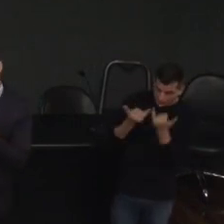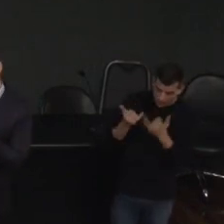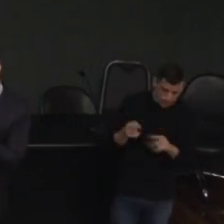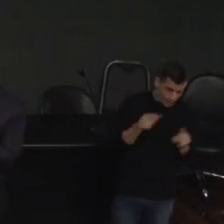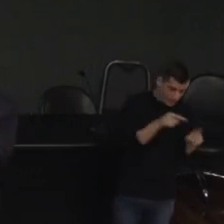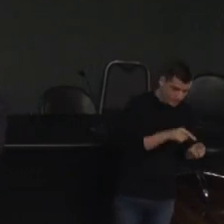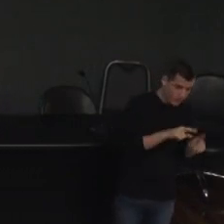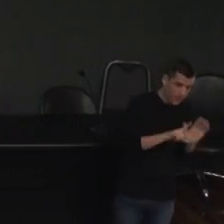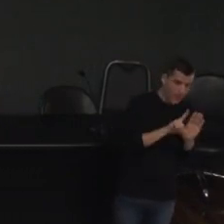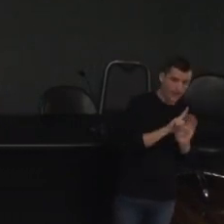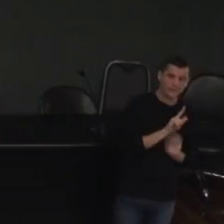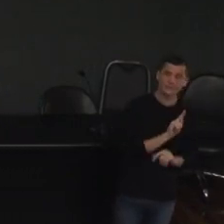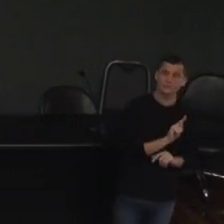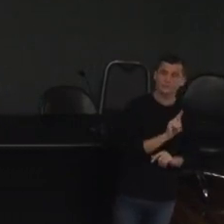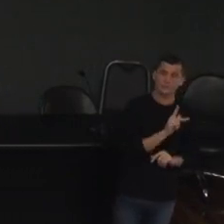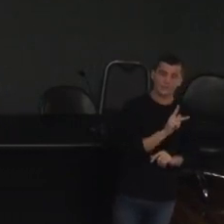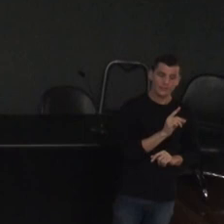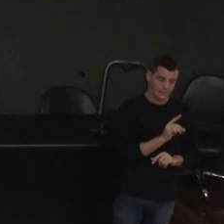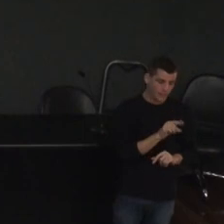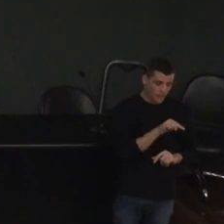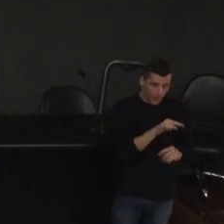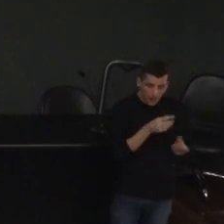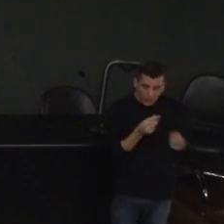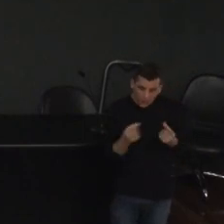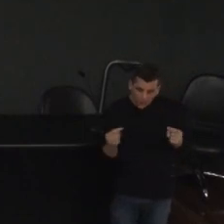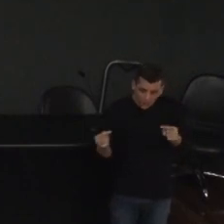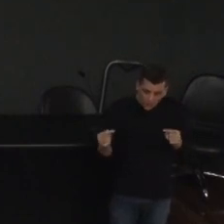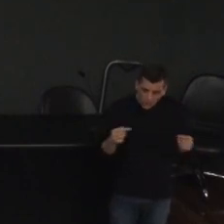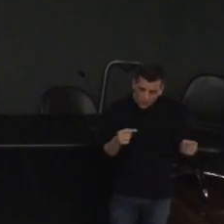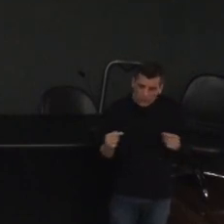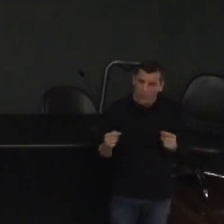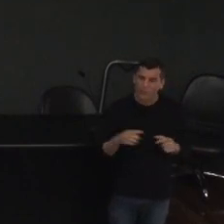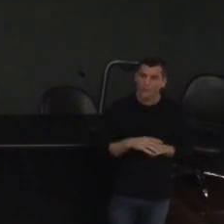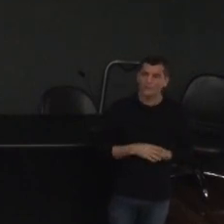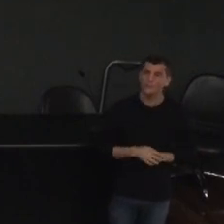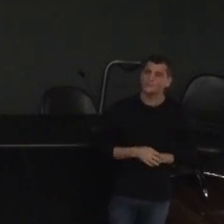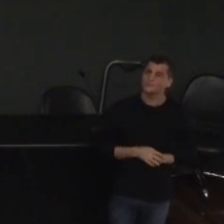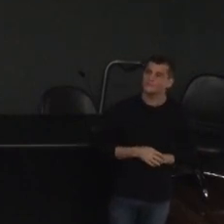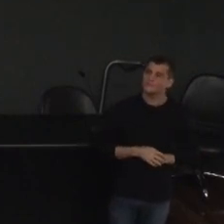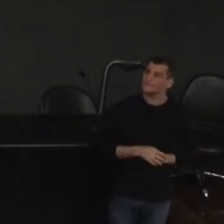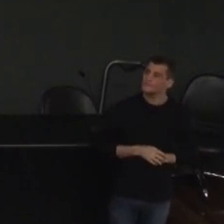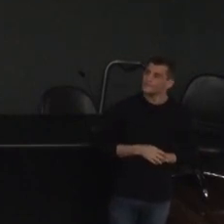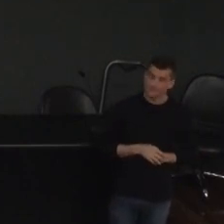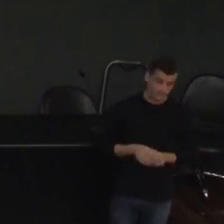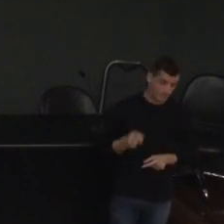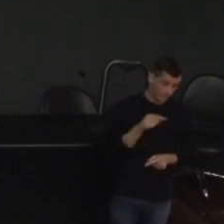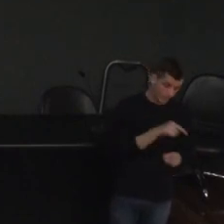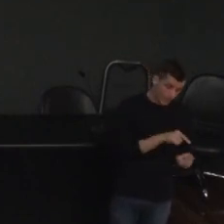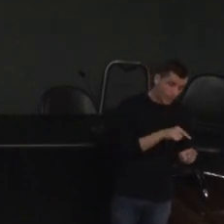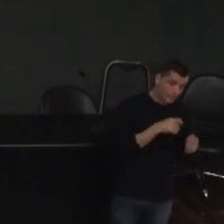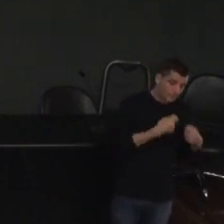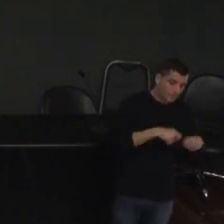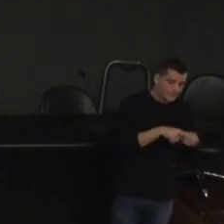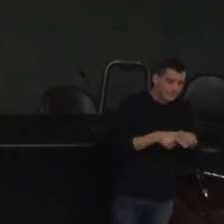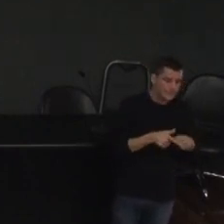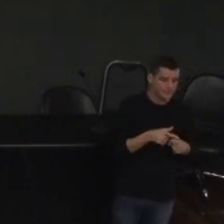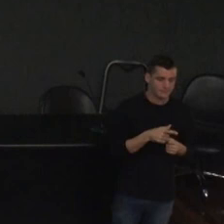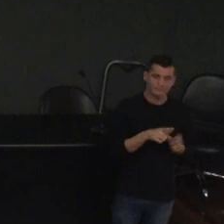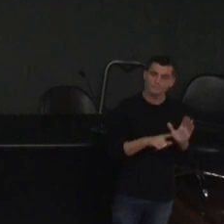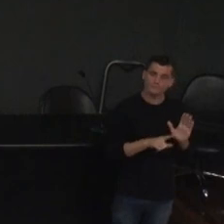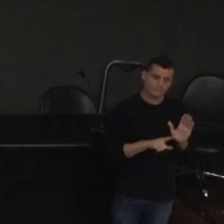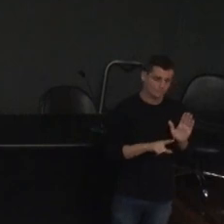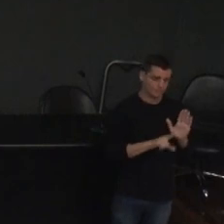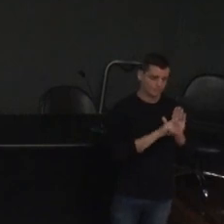como lá na galeria Geral de proteção de dados você precisa de uma base legal autorizatória para tratar o dado